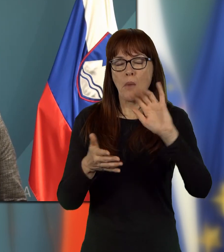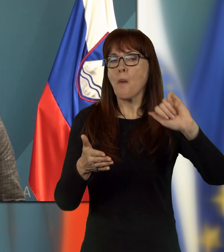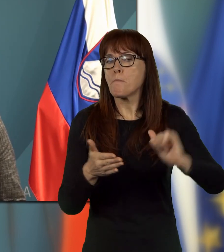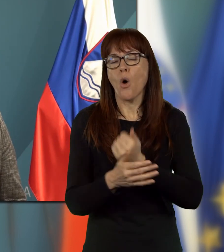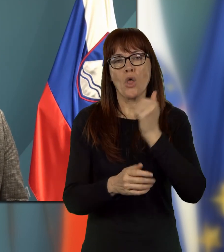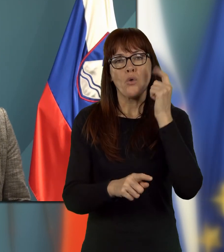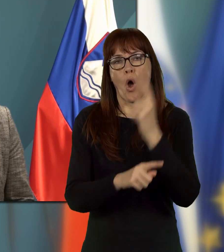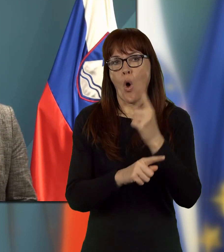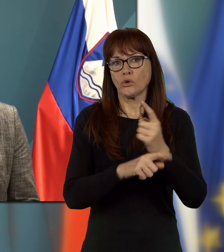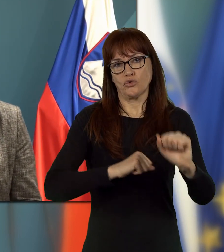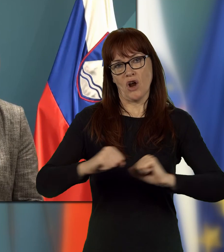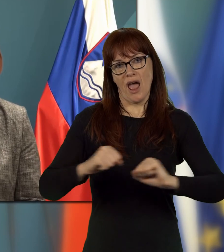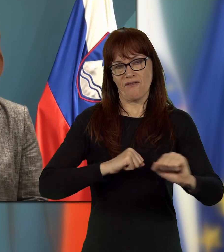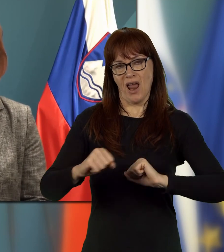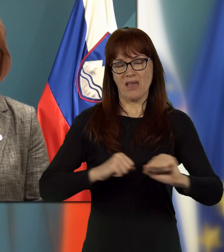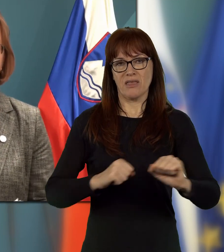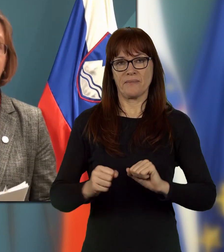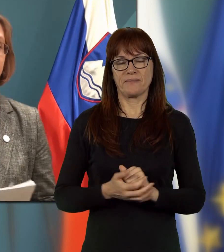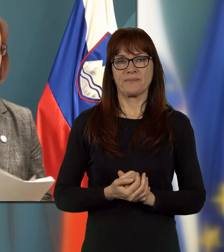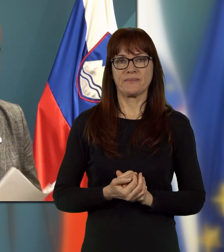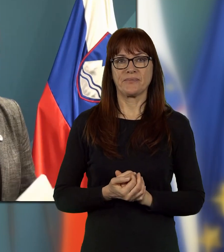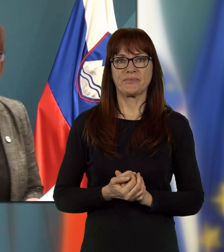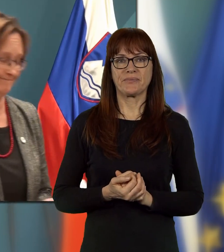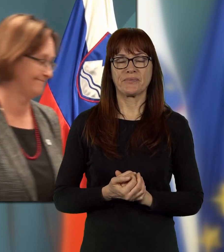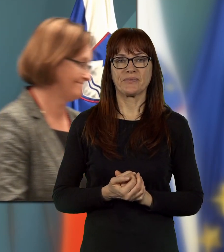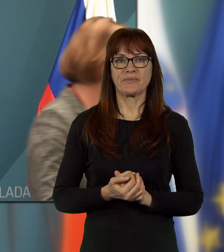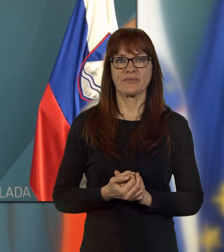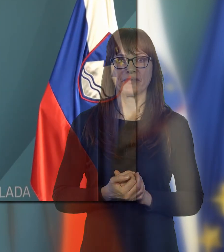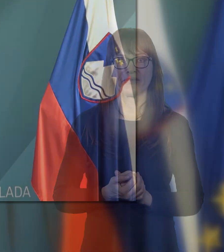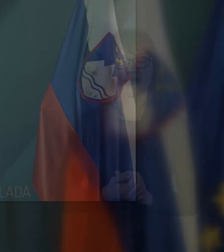seveda ponovno odločala vlada. Hvala lepa. Zdaj pa zaključujemo. Hvala.